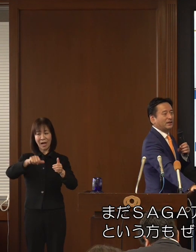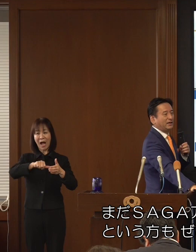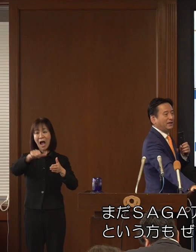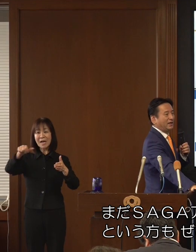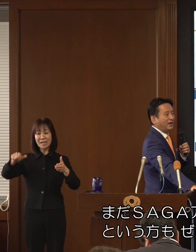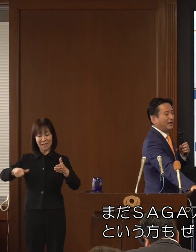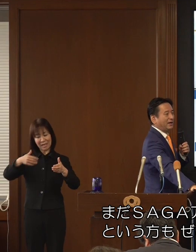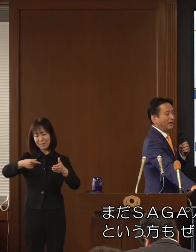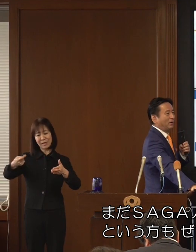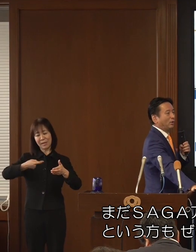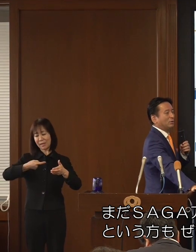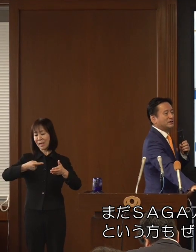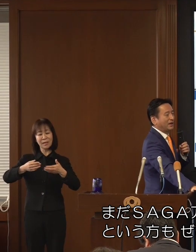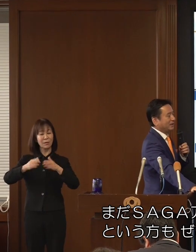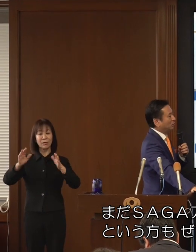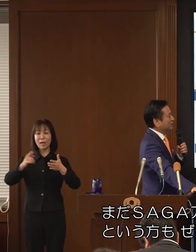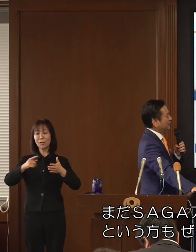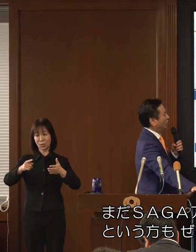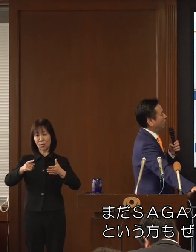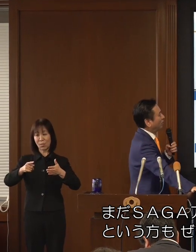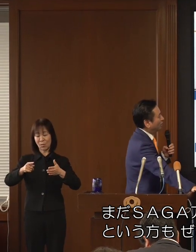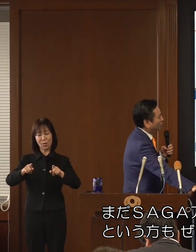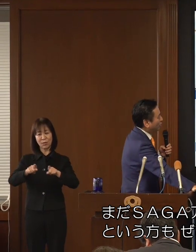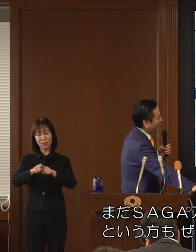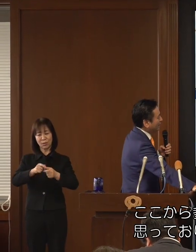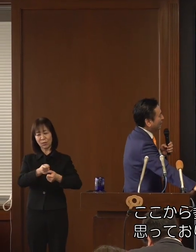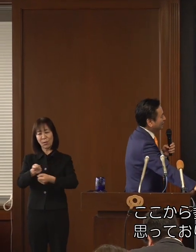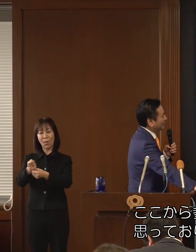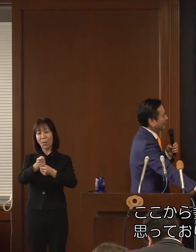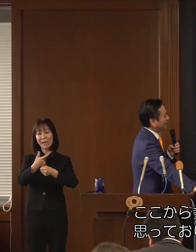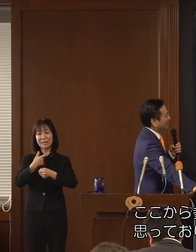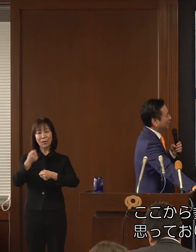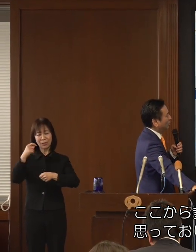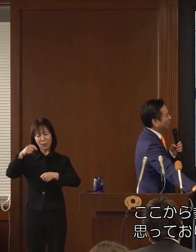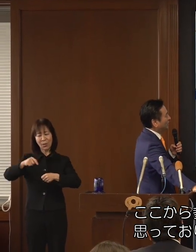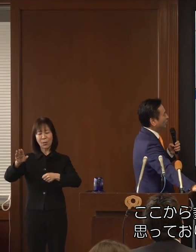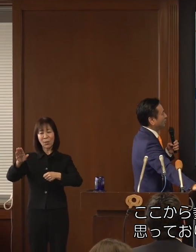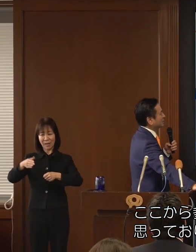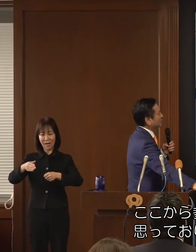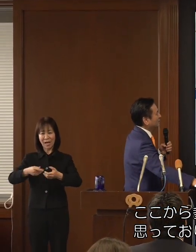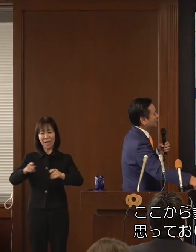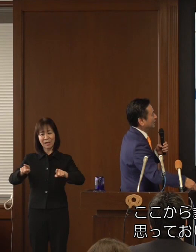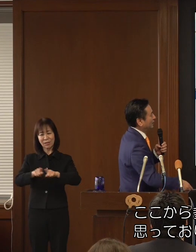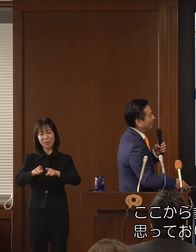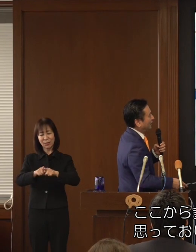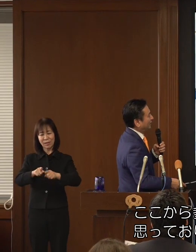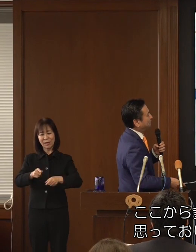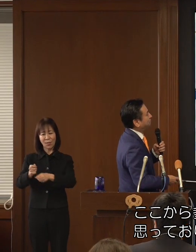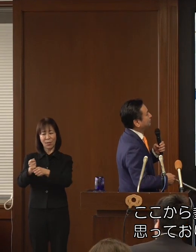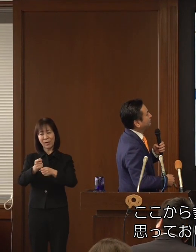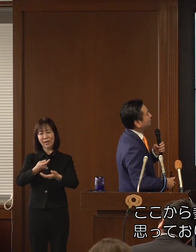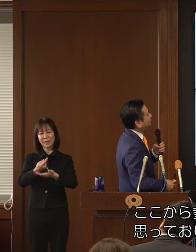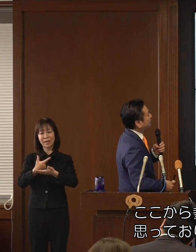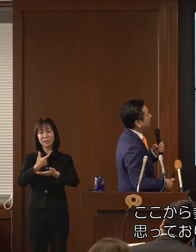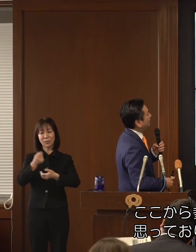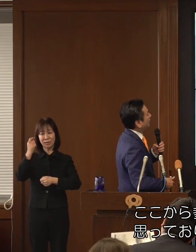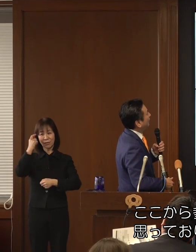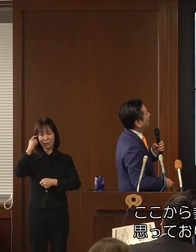もぜひ応援をしてあげてほしい、ここから参加していただきたいと思っております。はい。